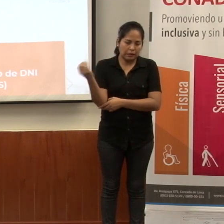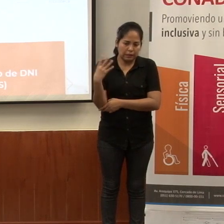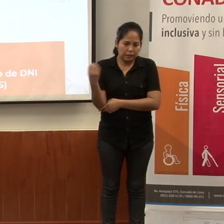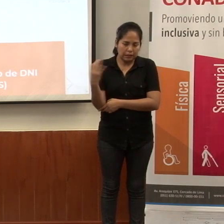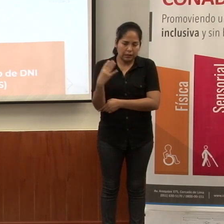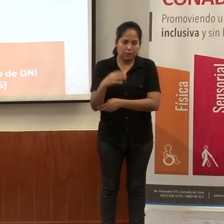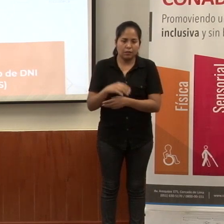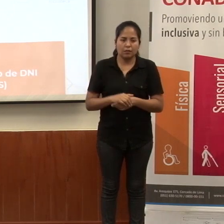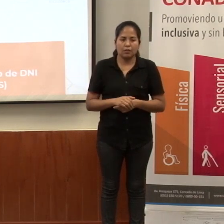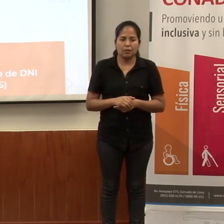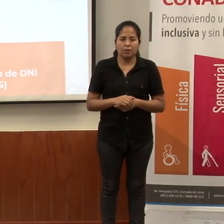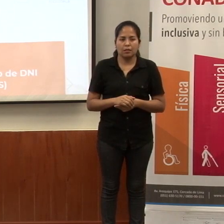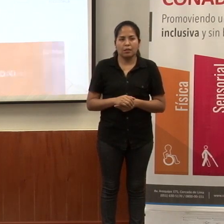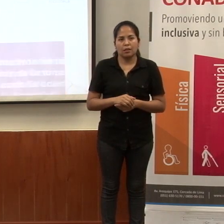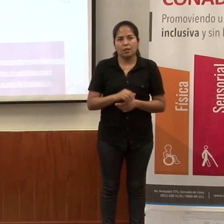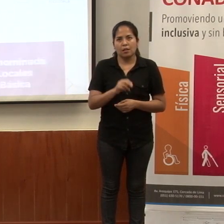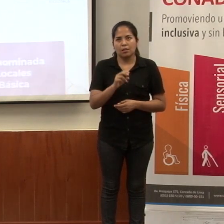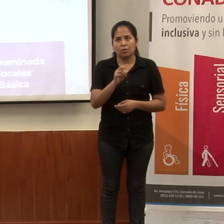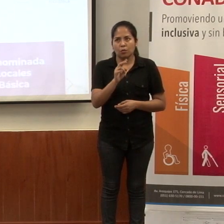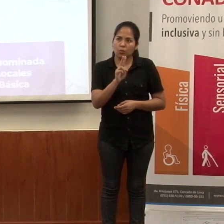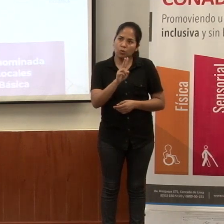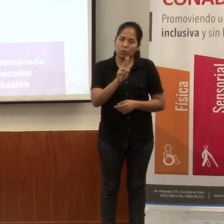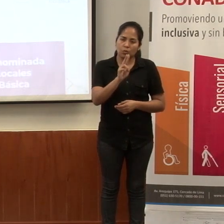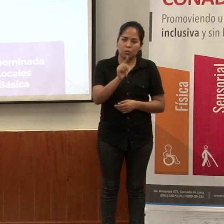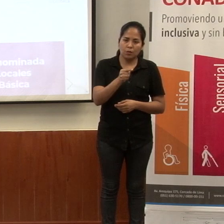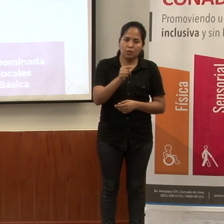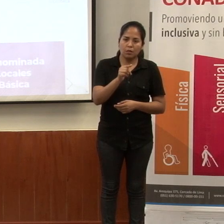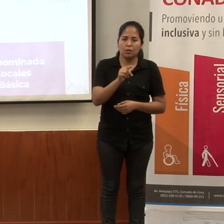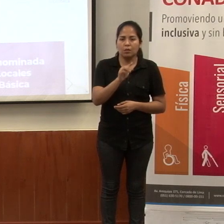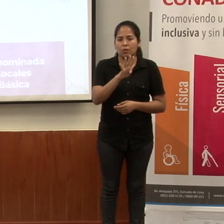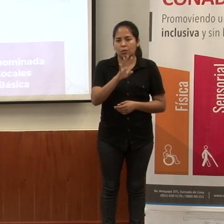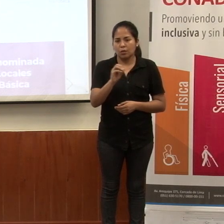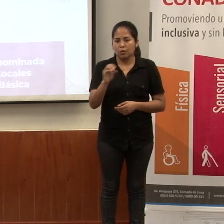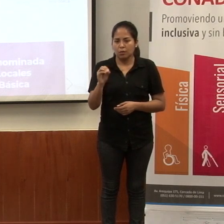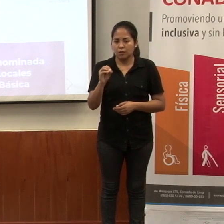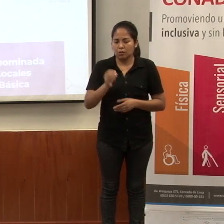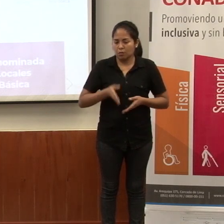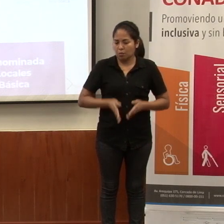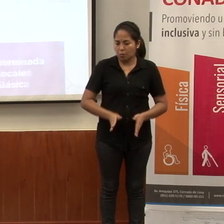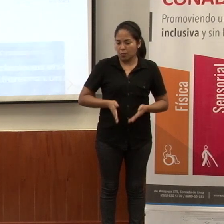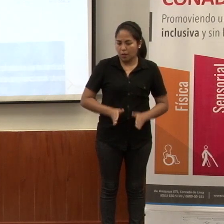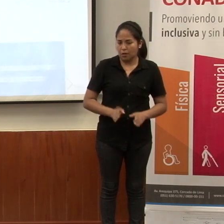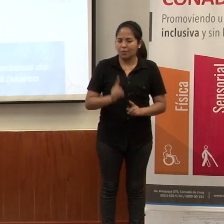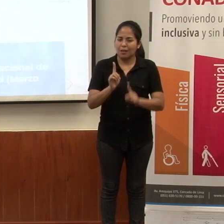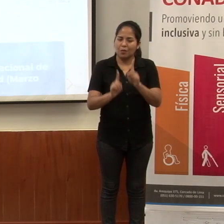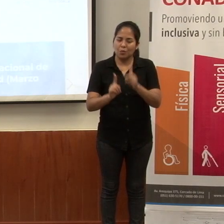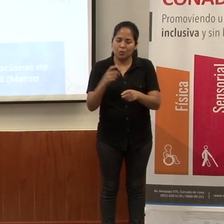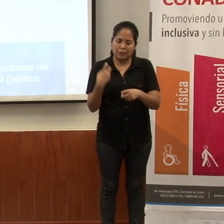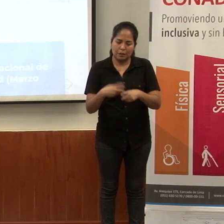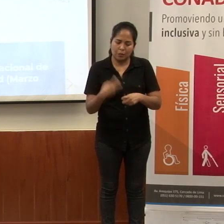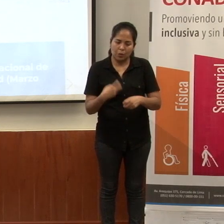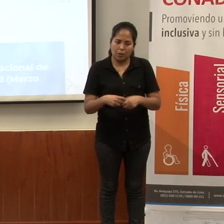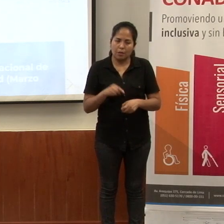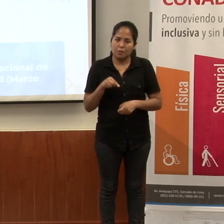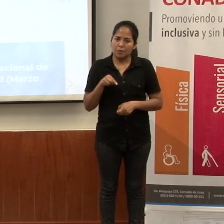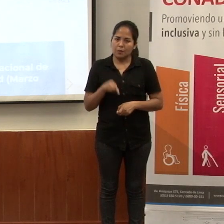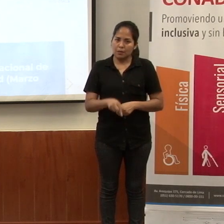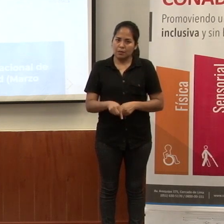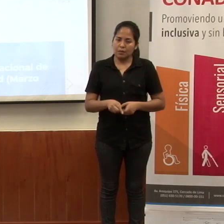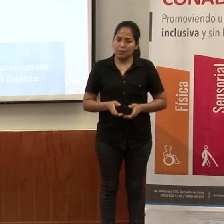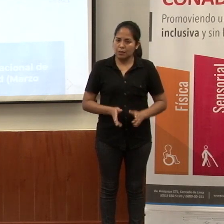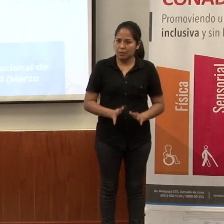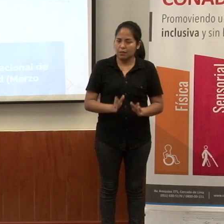cada 2.400 partos, uno es hipotiroideo congénito, ¿no? Felizmente ahí en ese hospital y en el